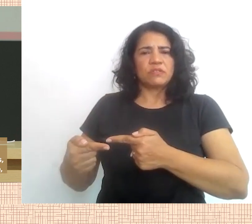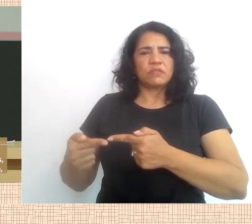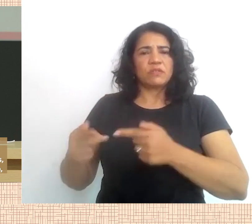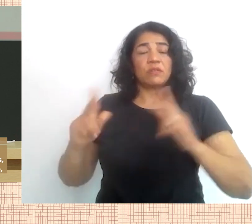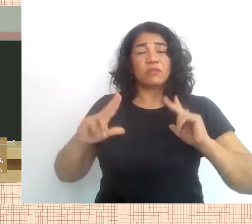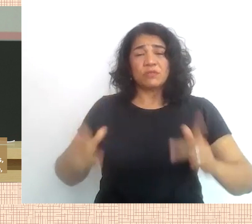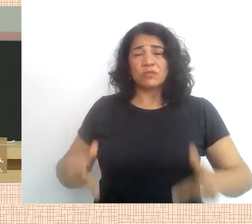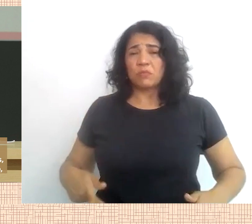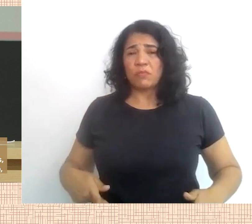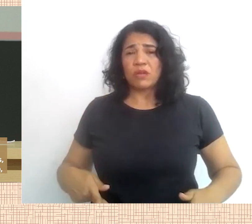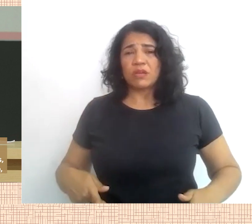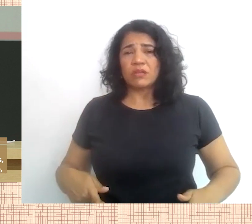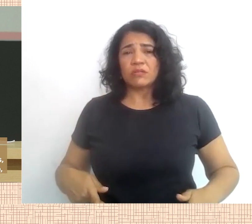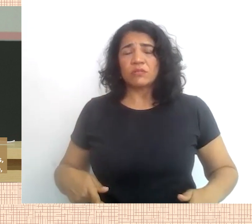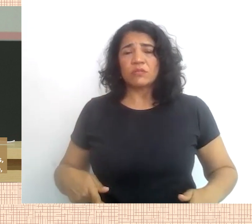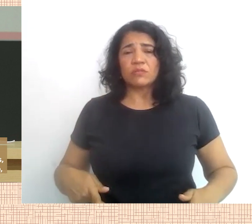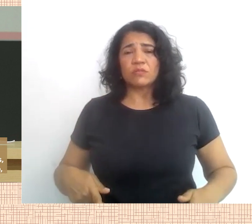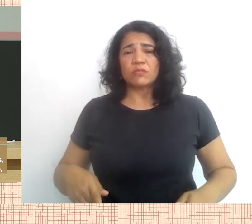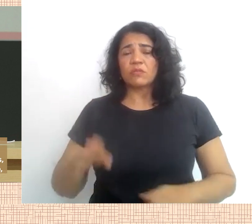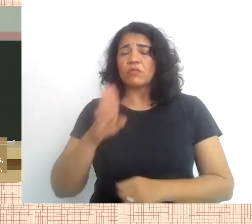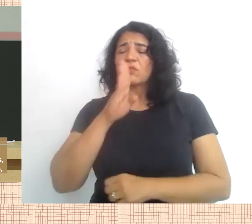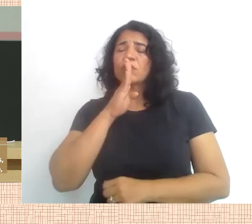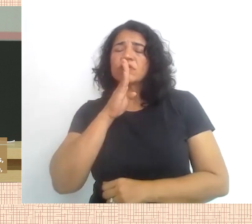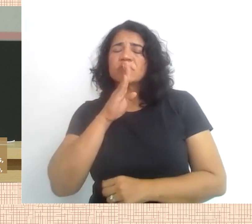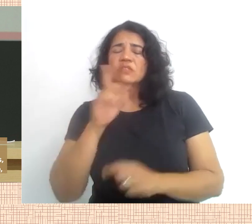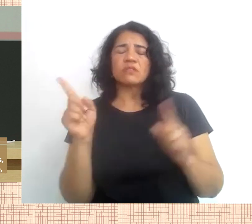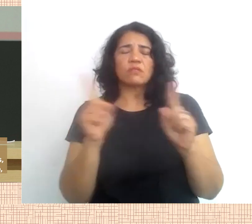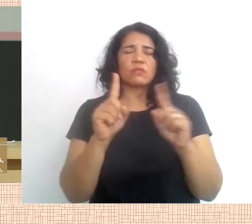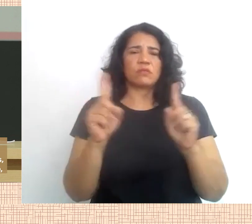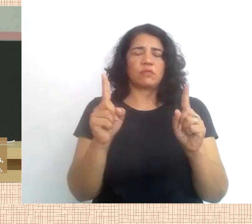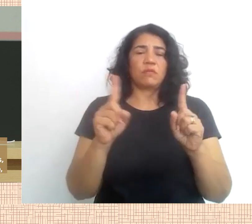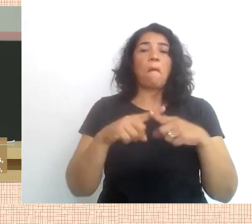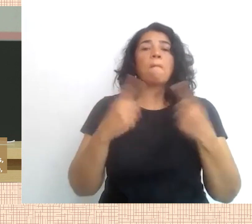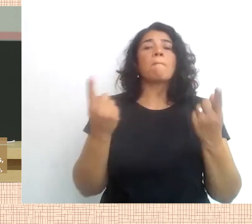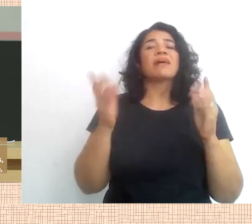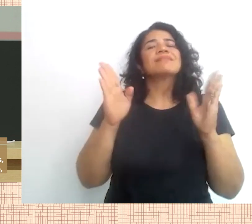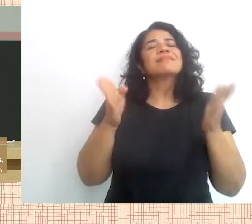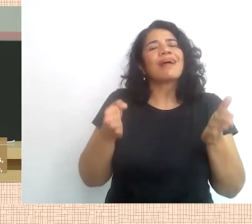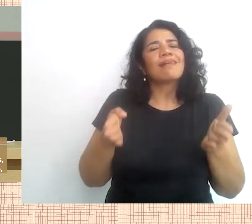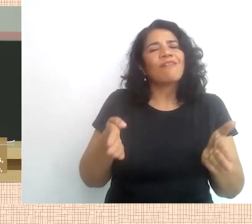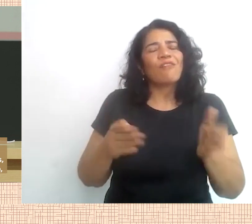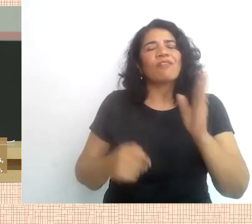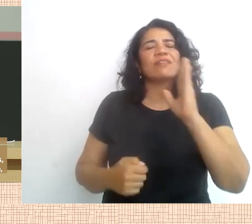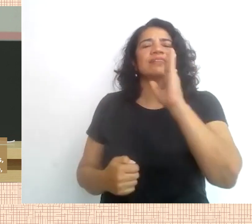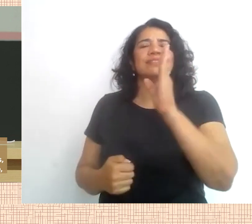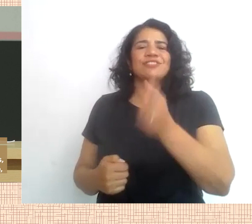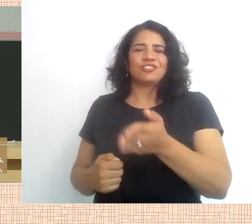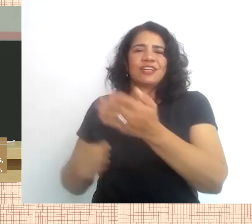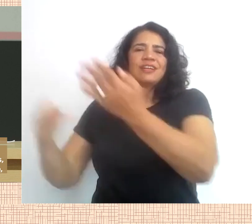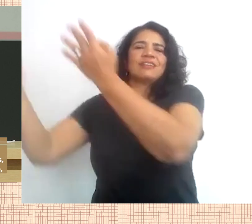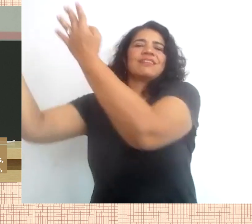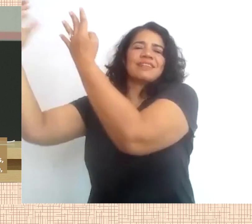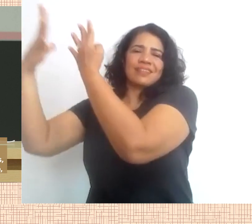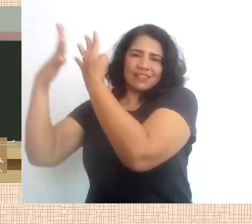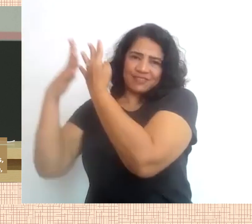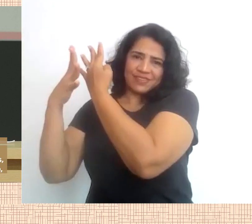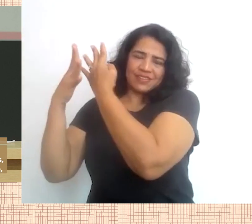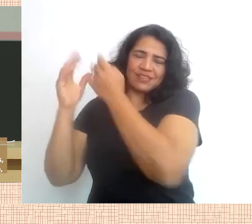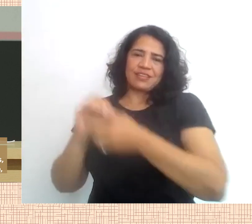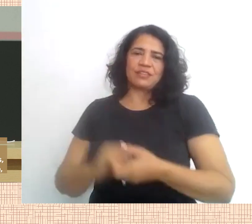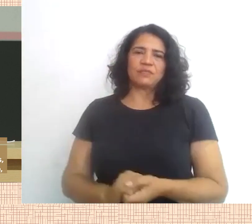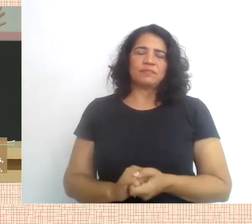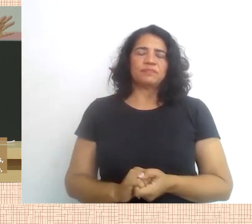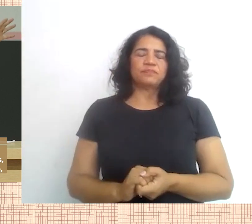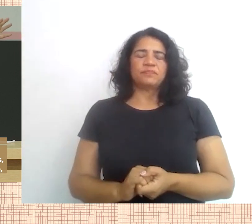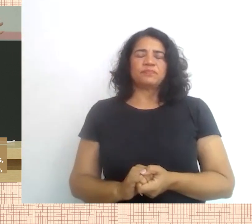revelação. Revelado aos seus santos apóstolos e profetas no Espírito. Tudo passa, irmãos,